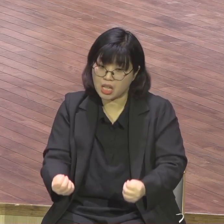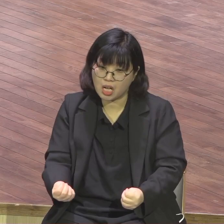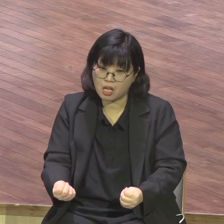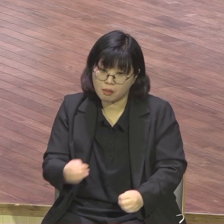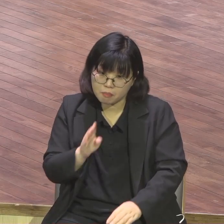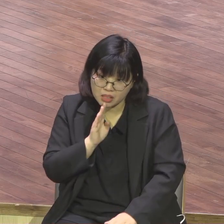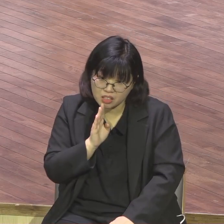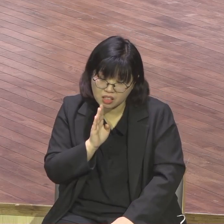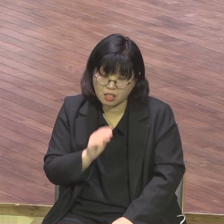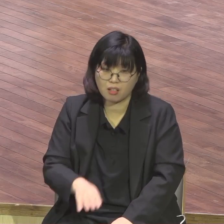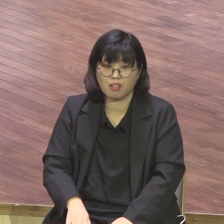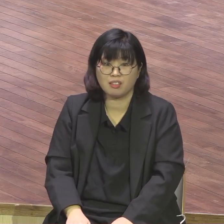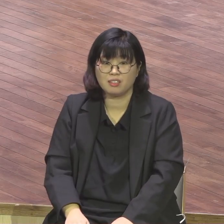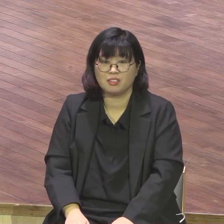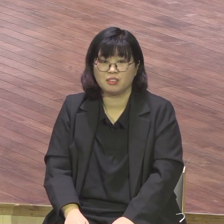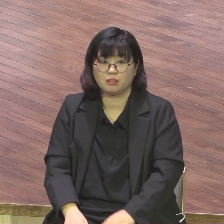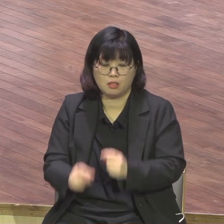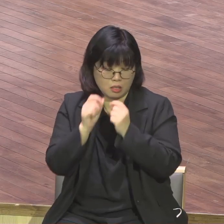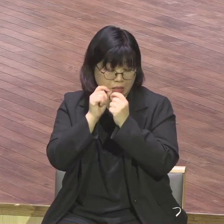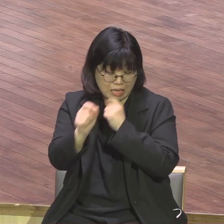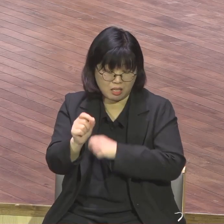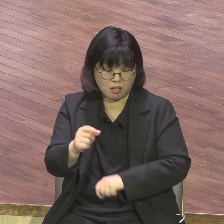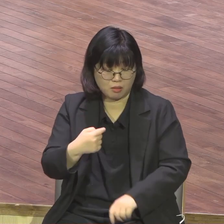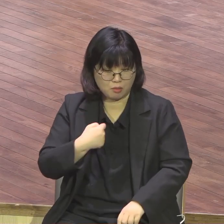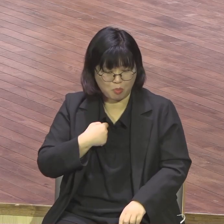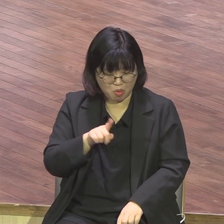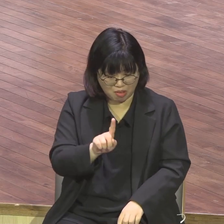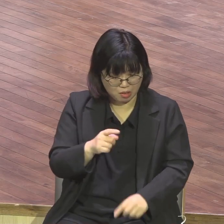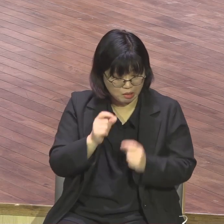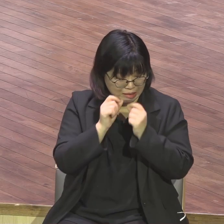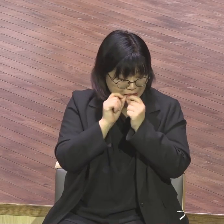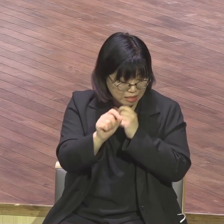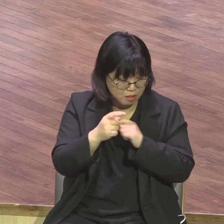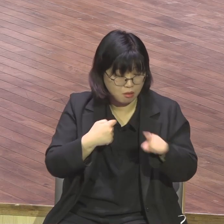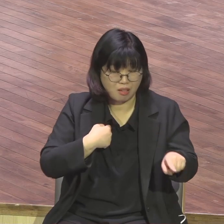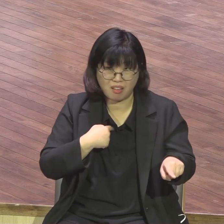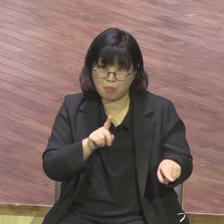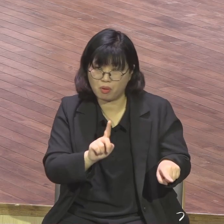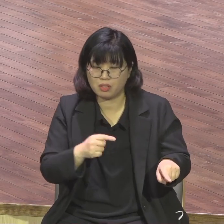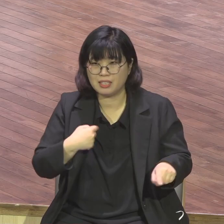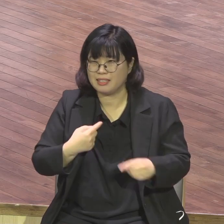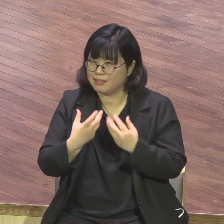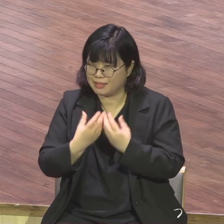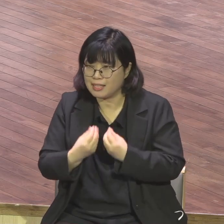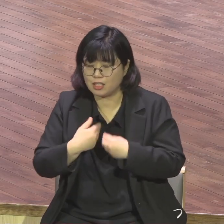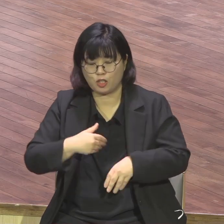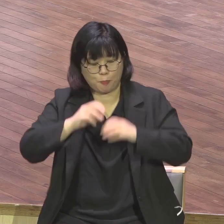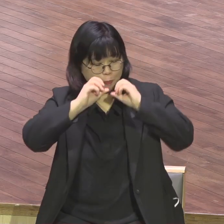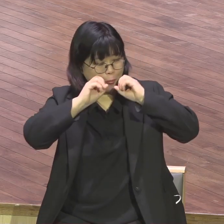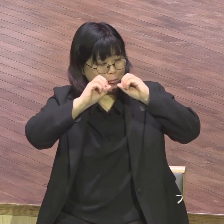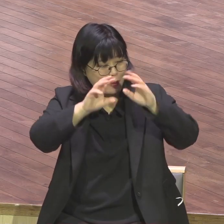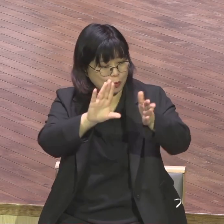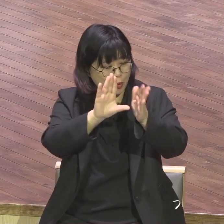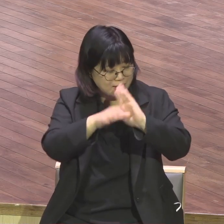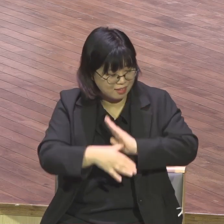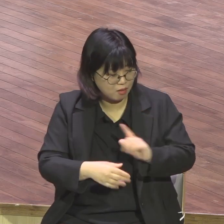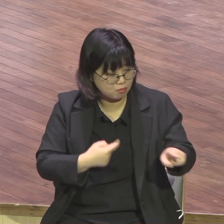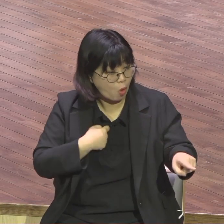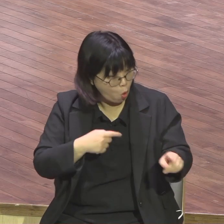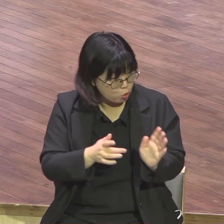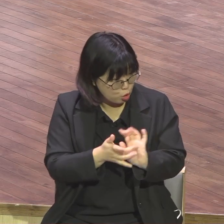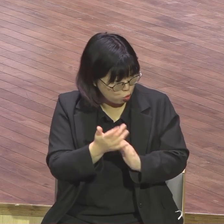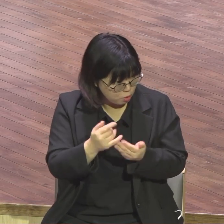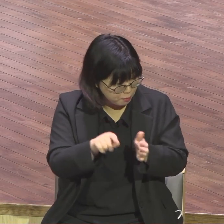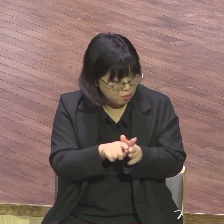그 중에서도 보면 안 다닌 외교안 교회에서 시험 들었어요. 누구든 시험 장로인데 사기 당했어. 뭐 이런 식이에요.